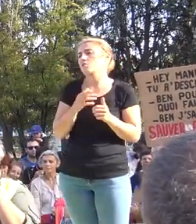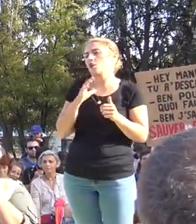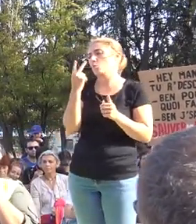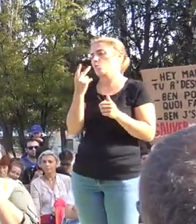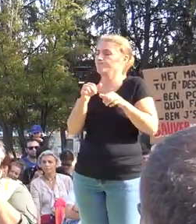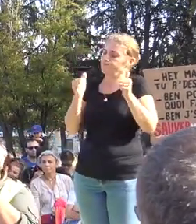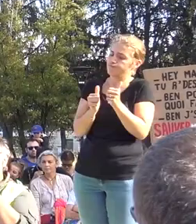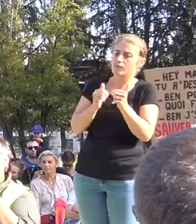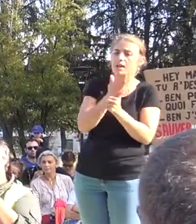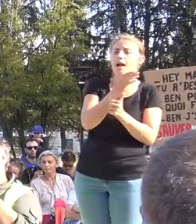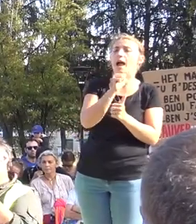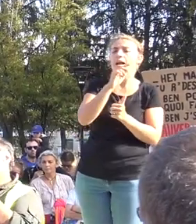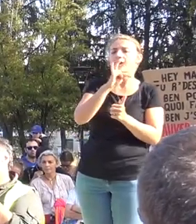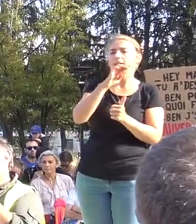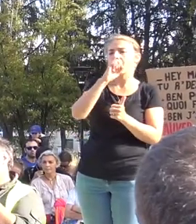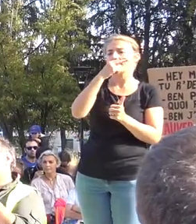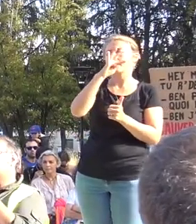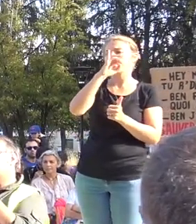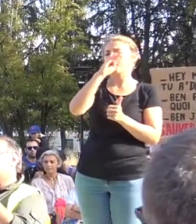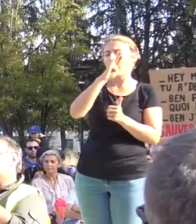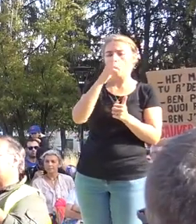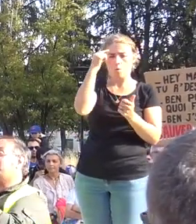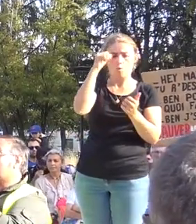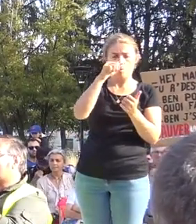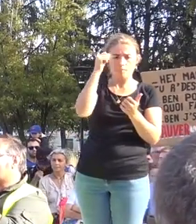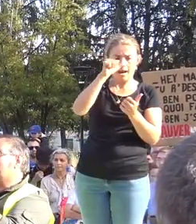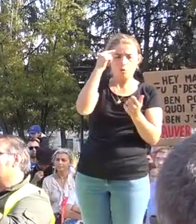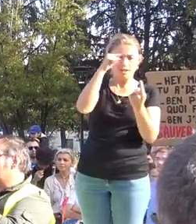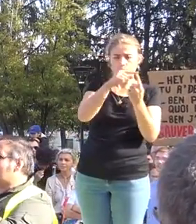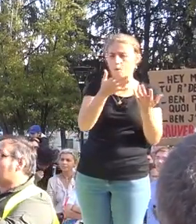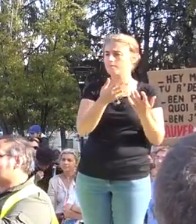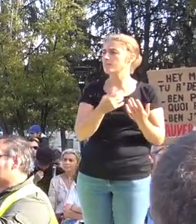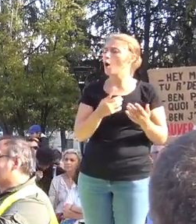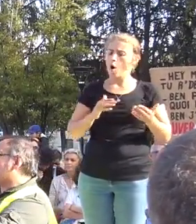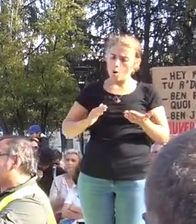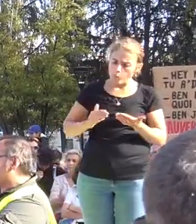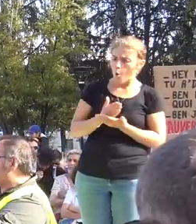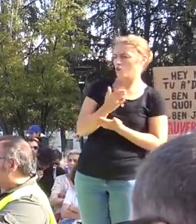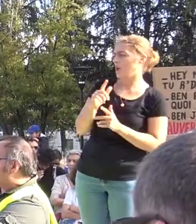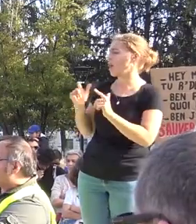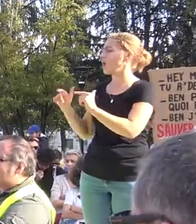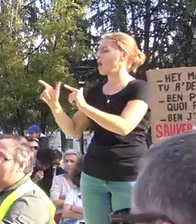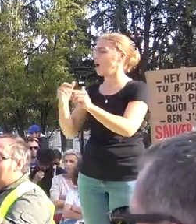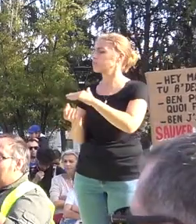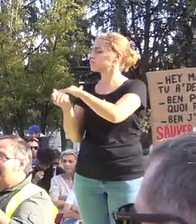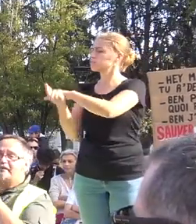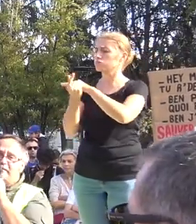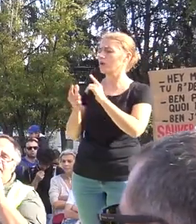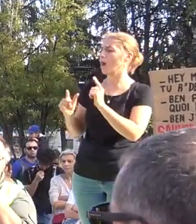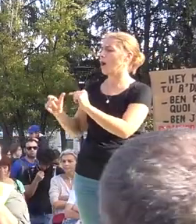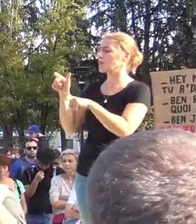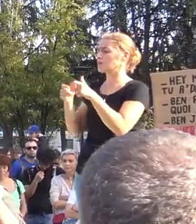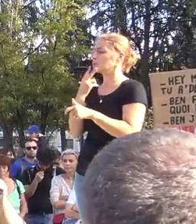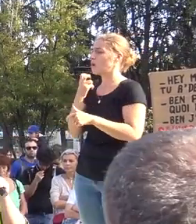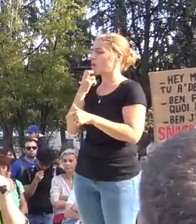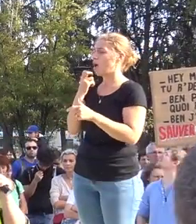Alternativa, son objectif c'est de promouvoir, c'est de mettre en lumière, c'est de faire connaître les projets, les initiatives qui sont portées par des